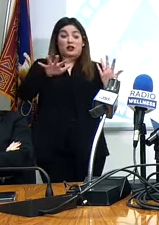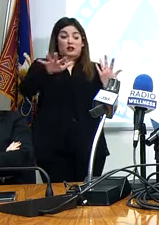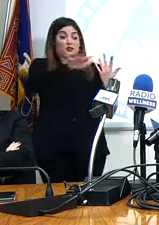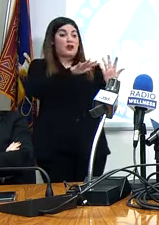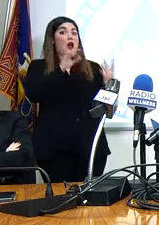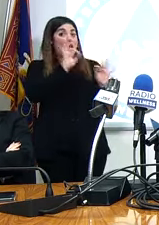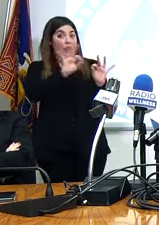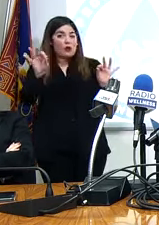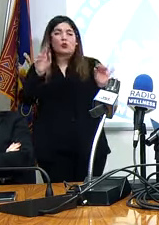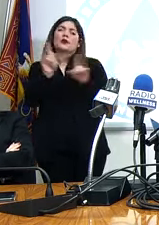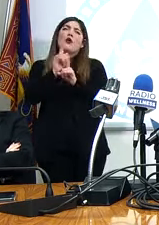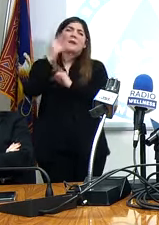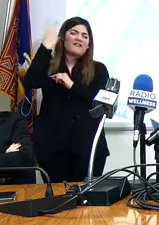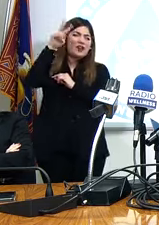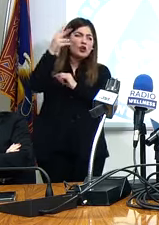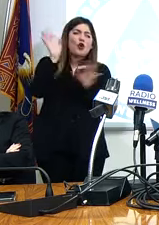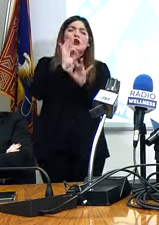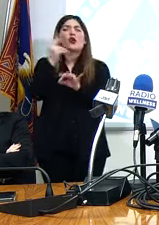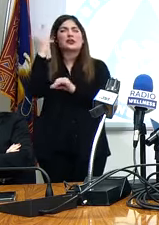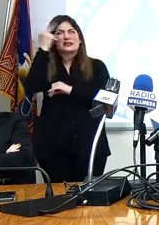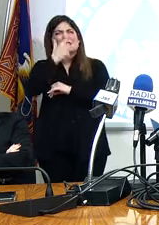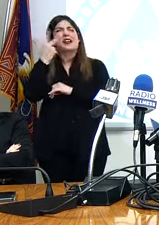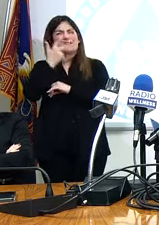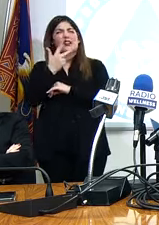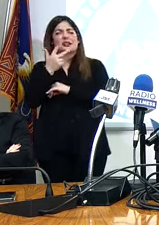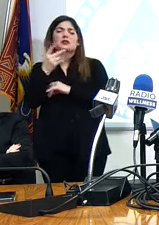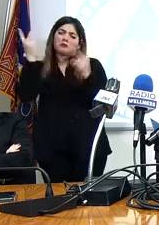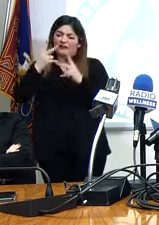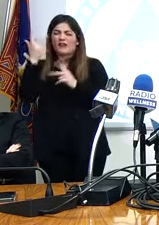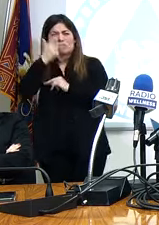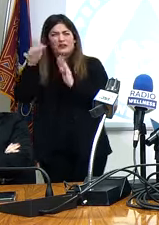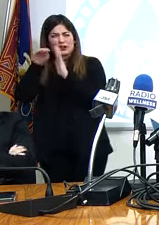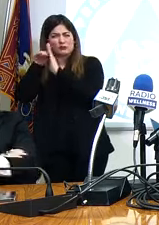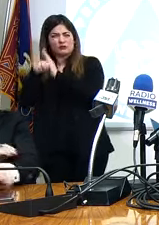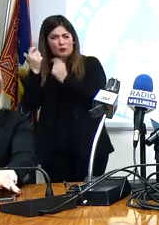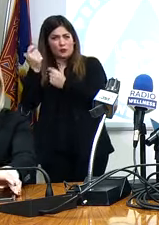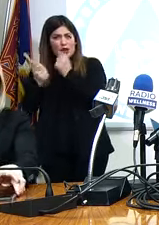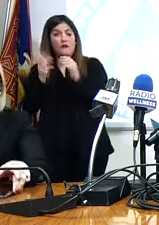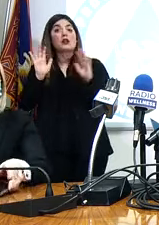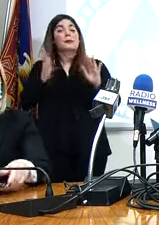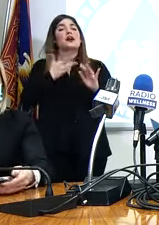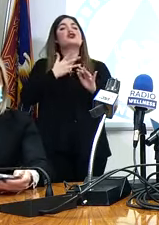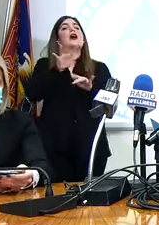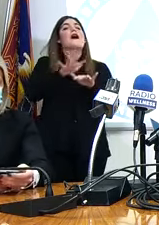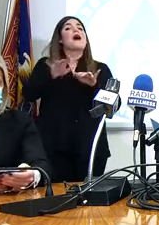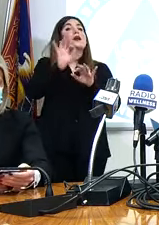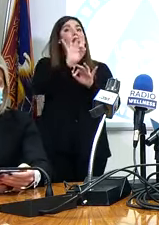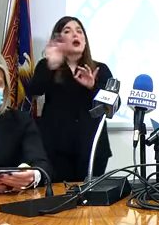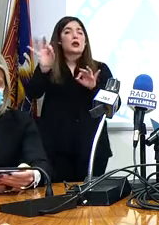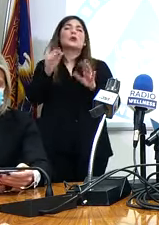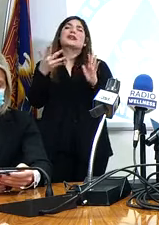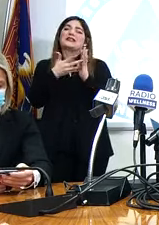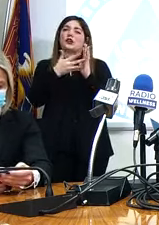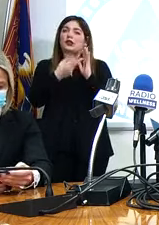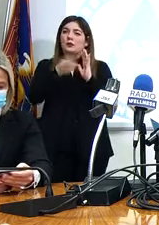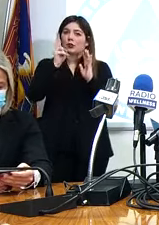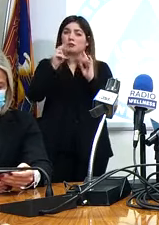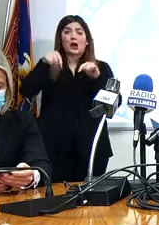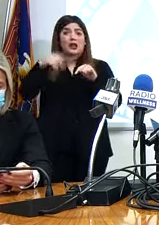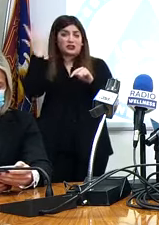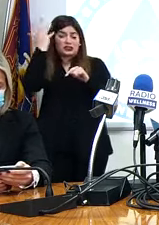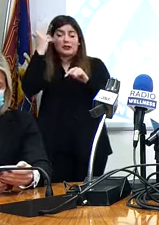e anche al Trevigiano, che però sta calando, è evidente che sta calando anche il Trevigiano, lo vedo dai dati, insomma si è passati da 27 persone in